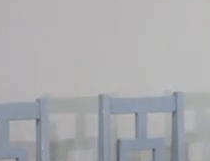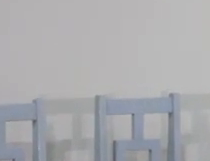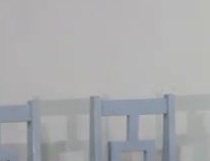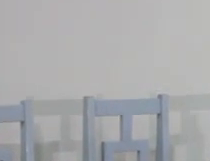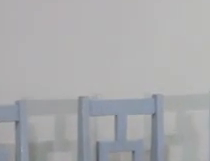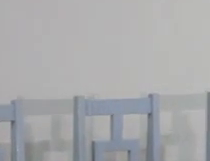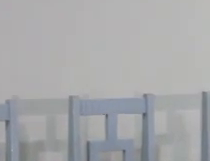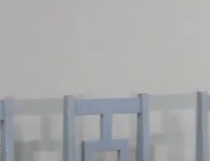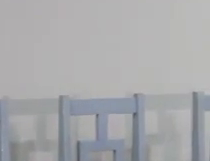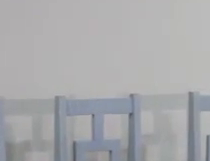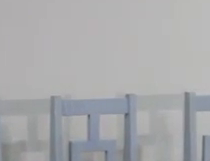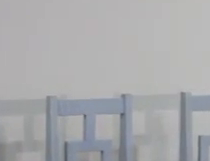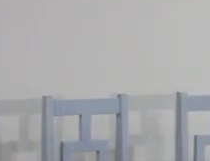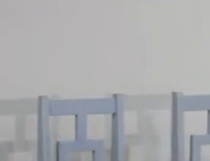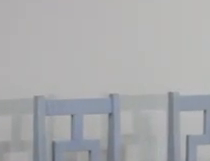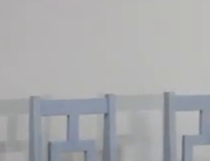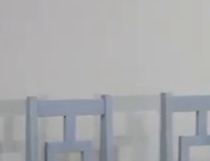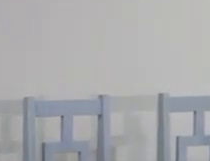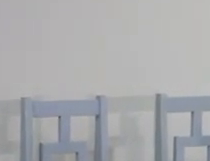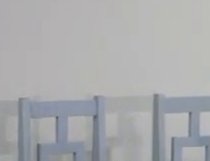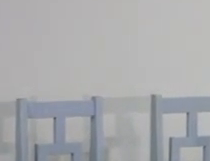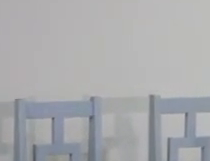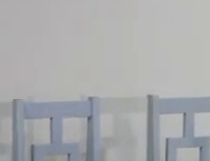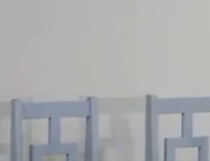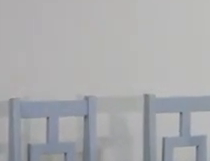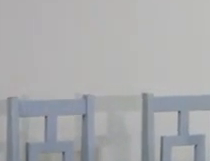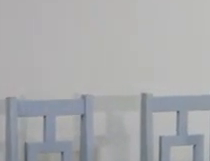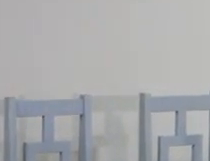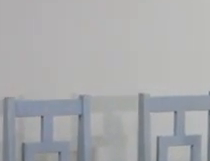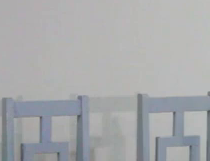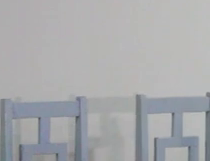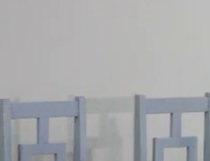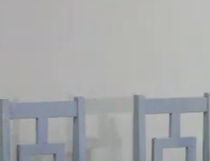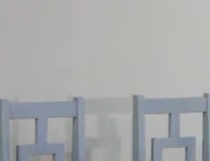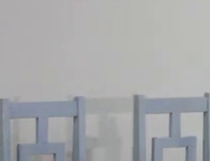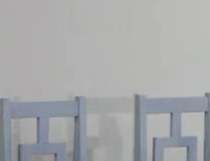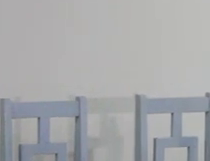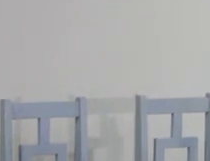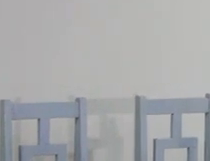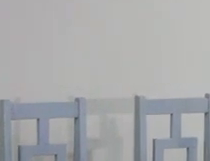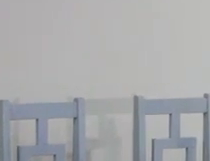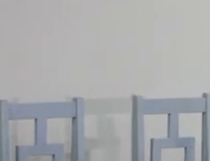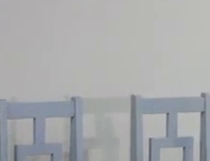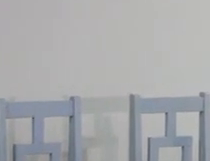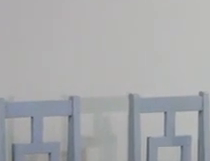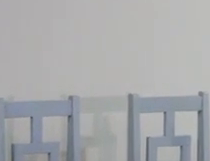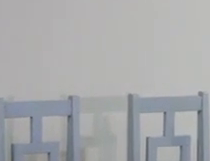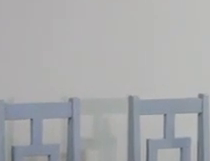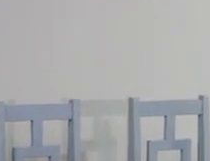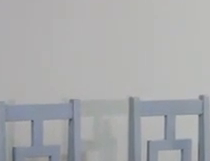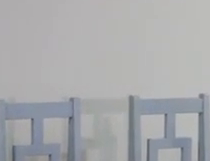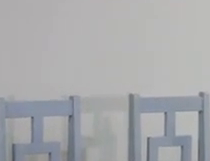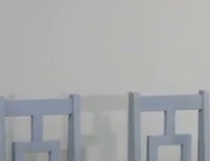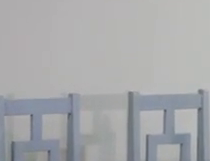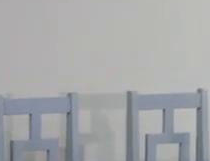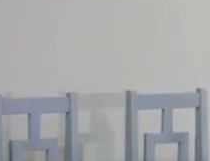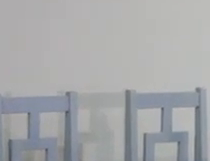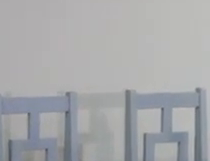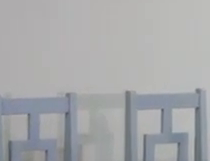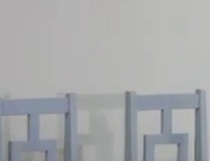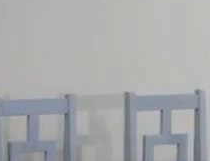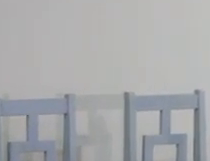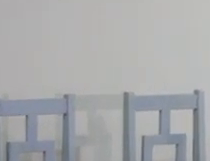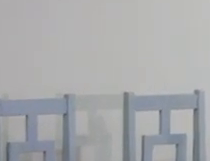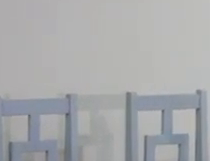um projeto estadual, como foi o caso desse projeto de lei que se tornou lei das cidades históricas